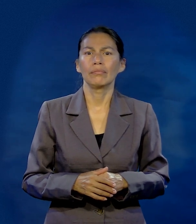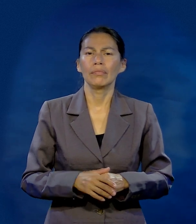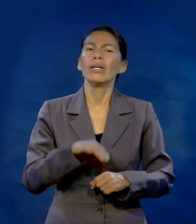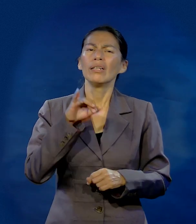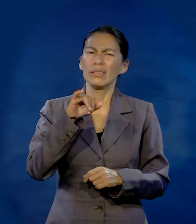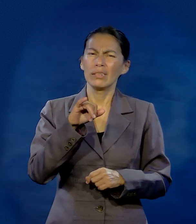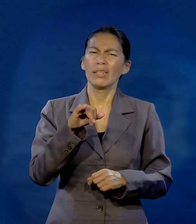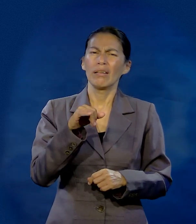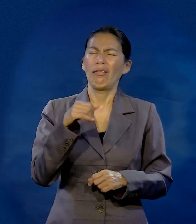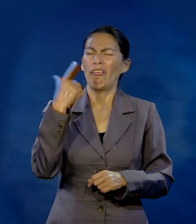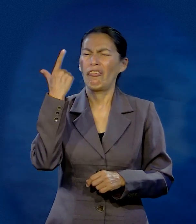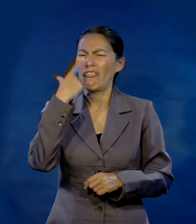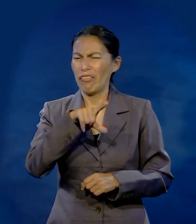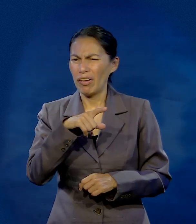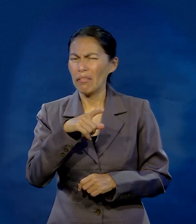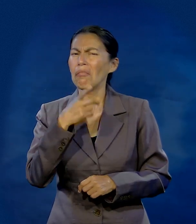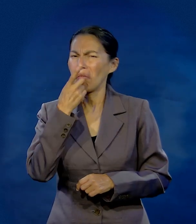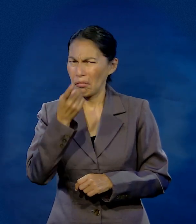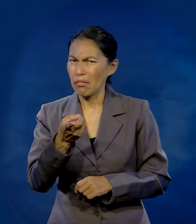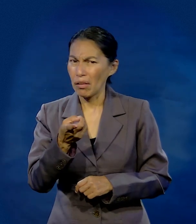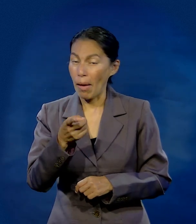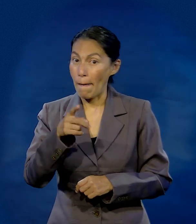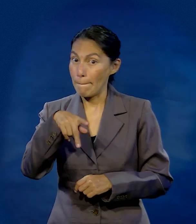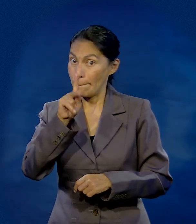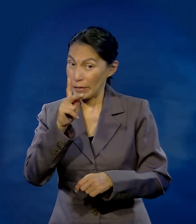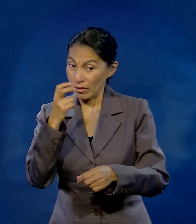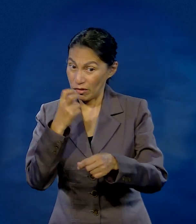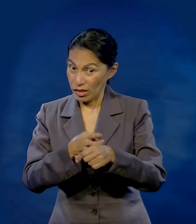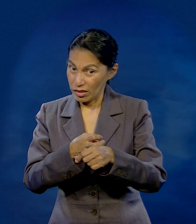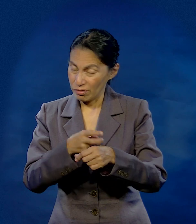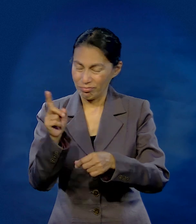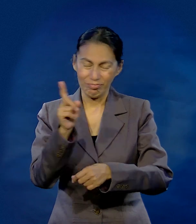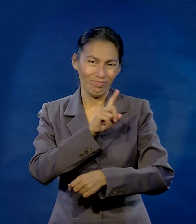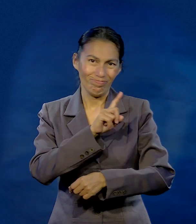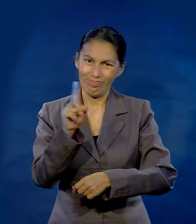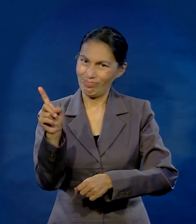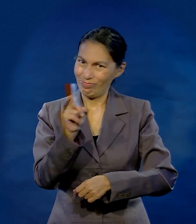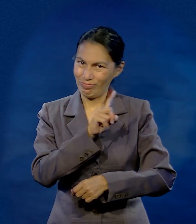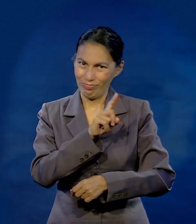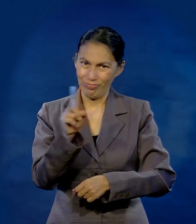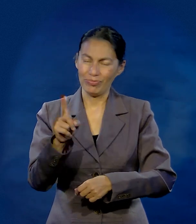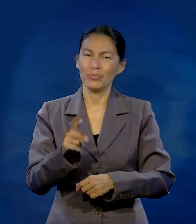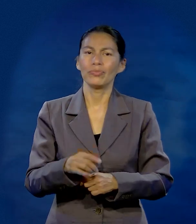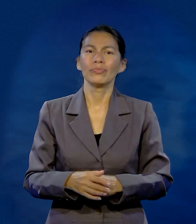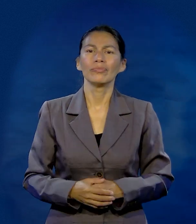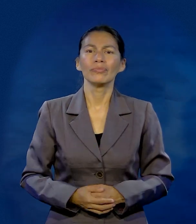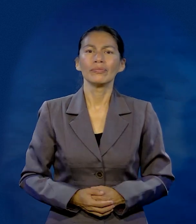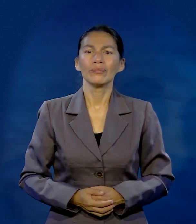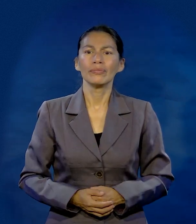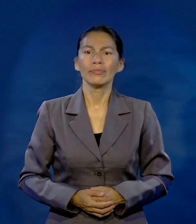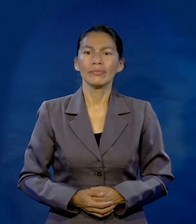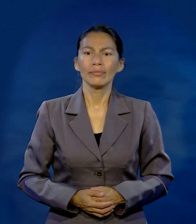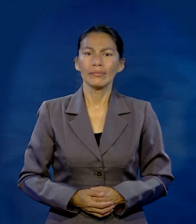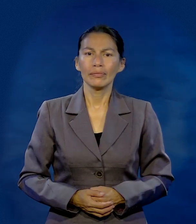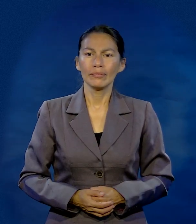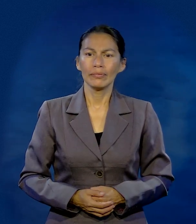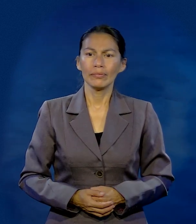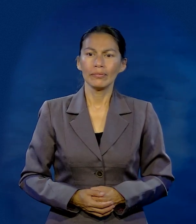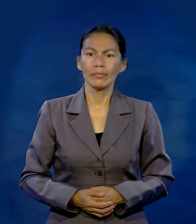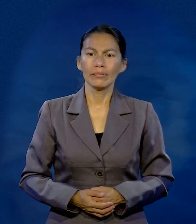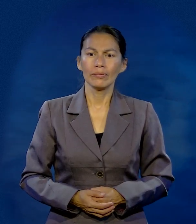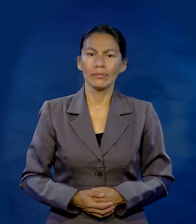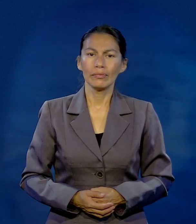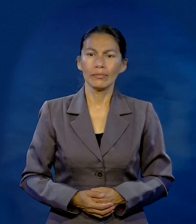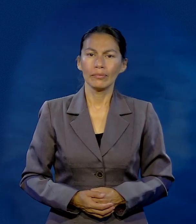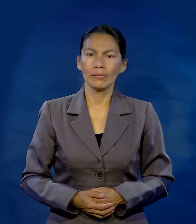que nunca te digan necio ahora al que le dijeron contéstele al otro para que se desquite sí que mejor te digan